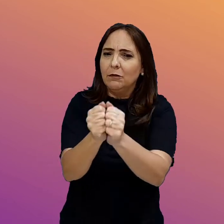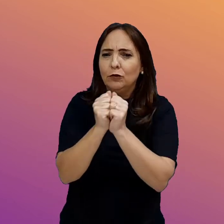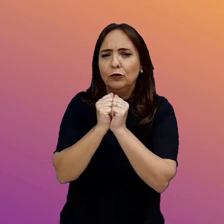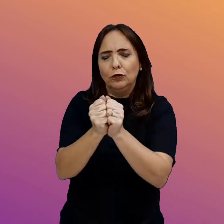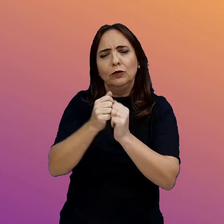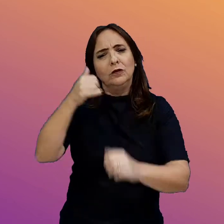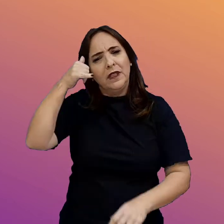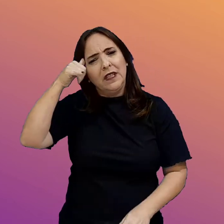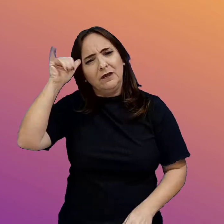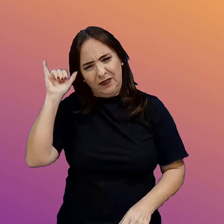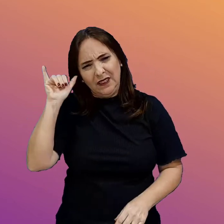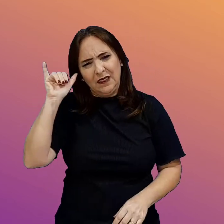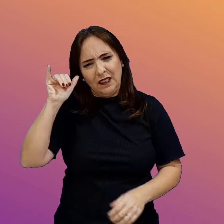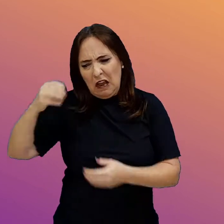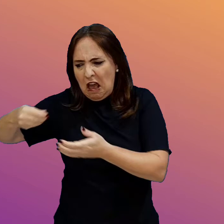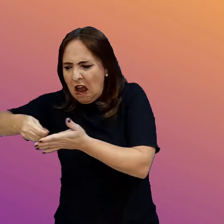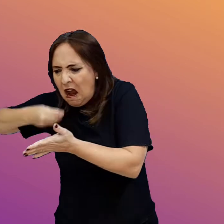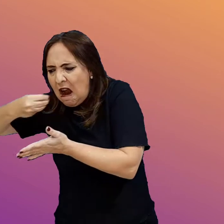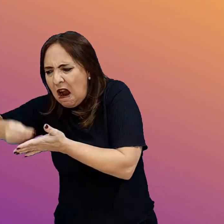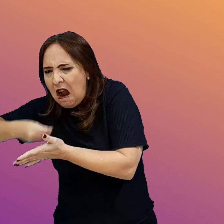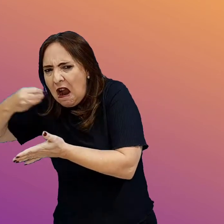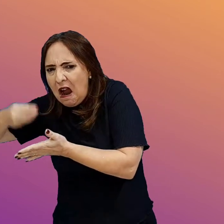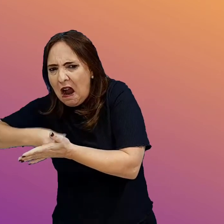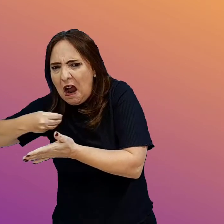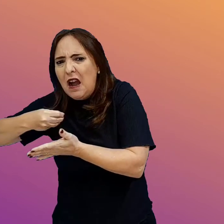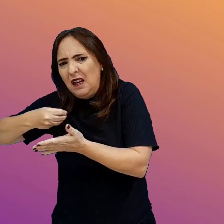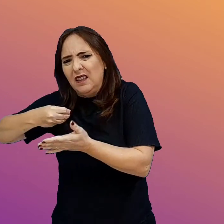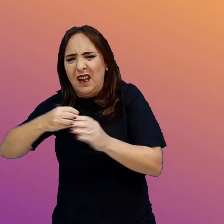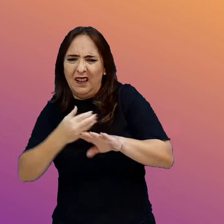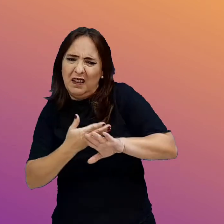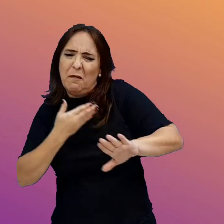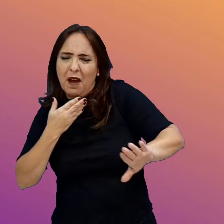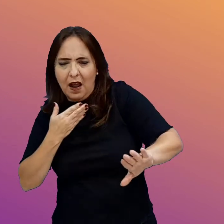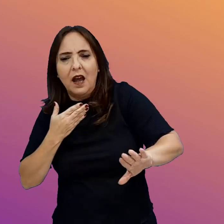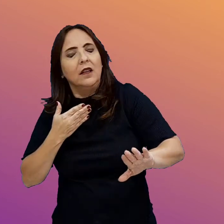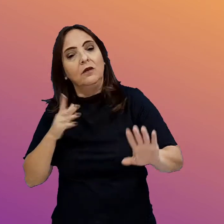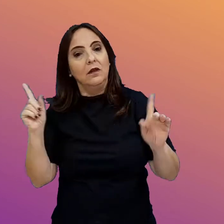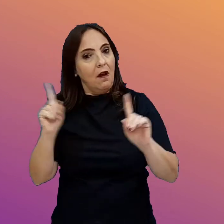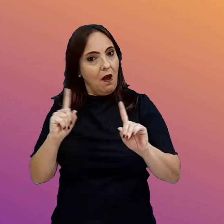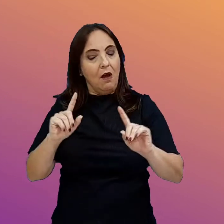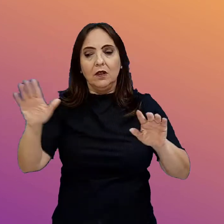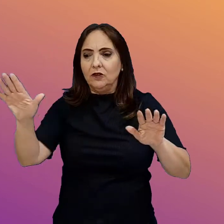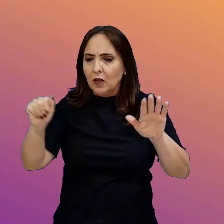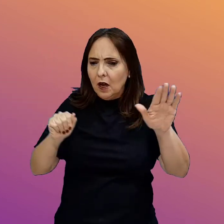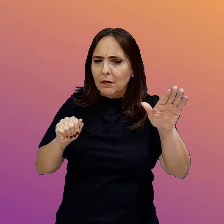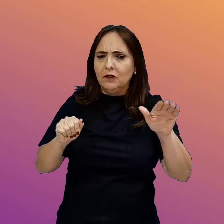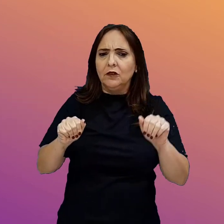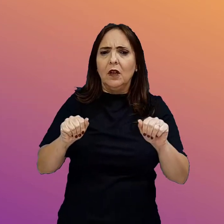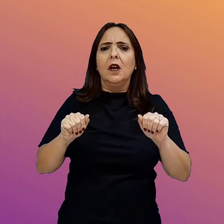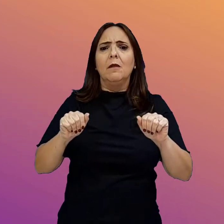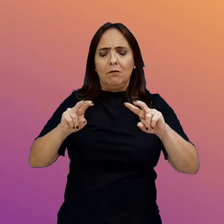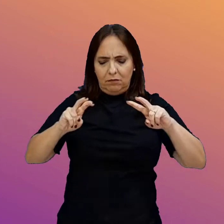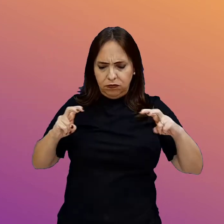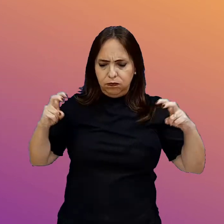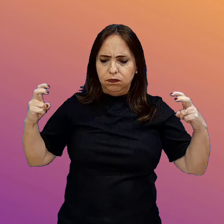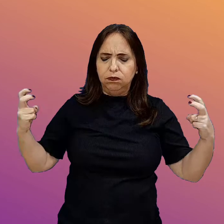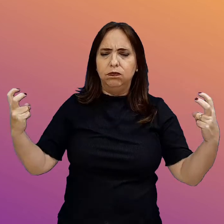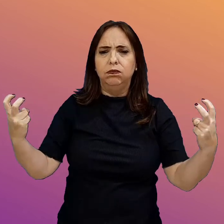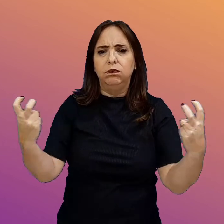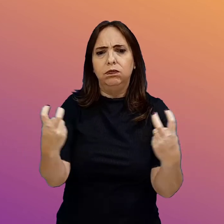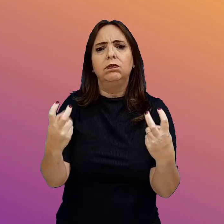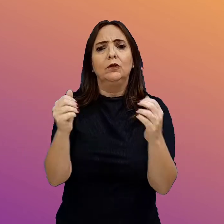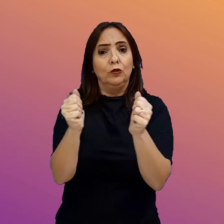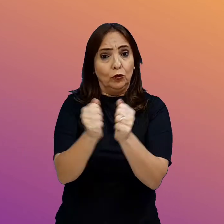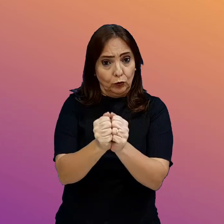evita que cada um coma em algum outro cômodo da casa e a gente chama para que todo mundo fique junto aqui na mesa